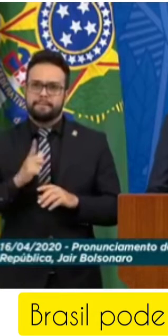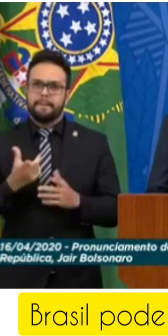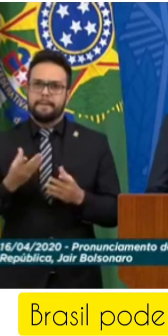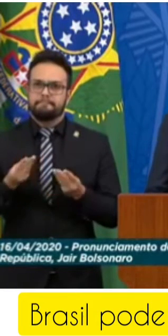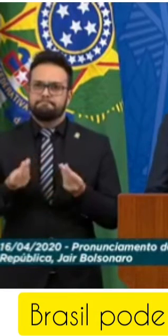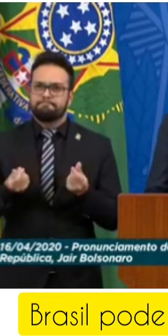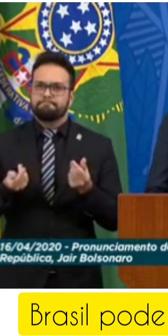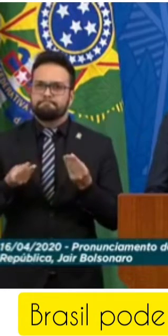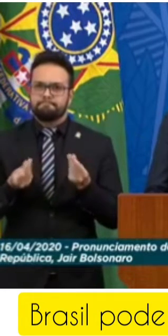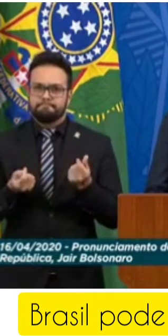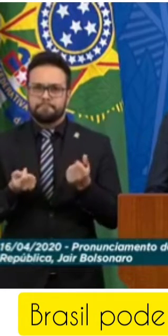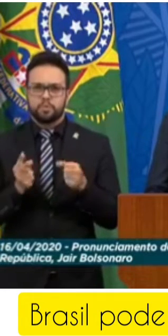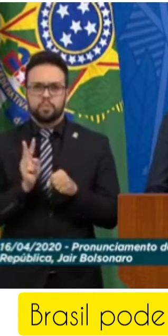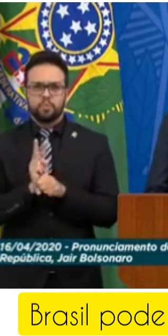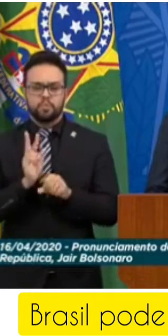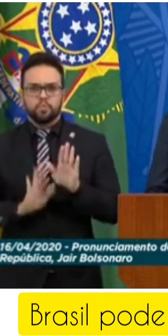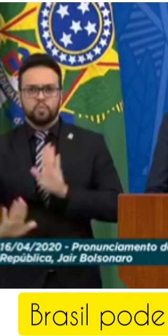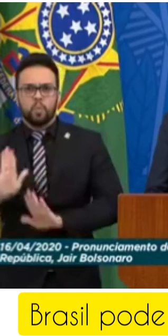governo não é